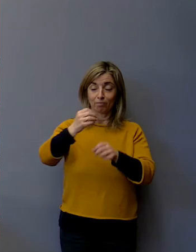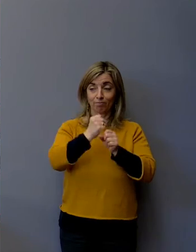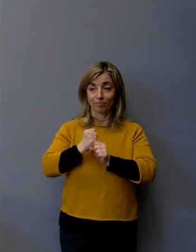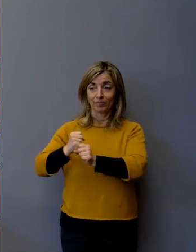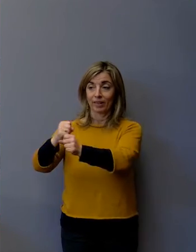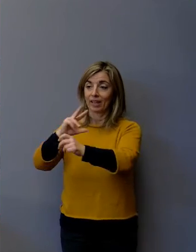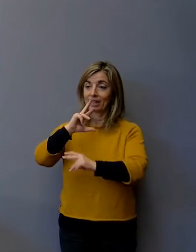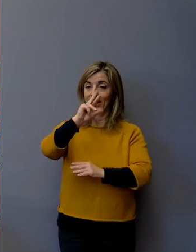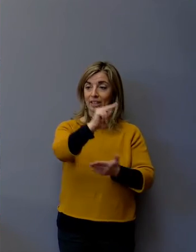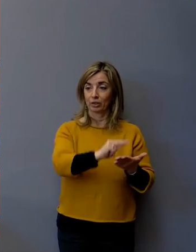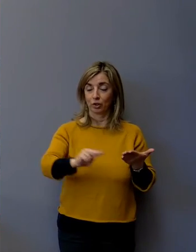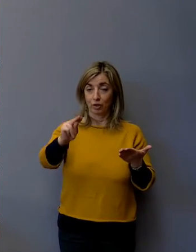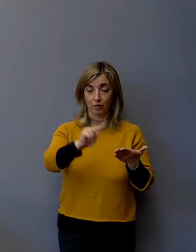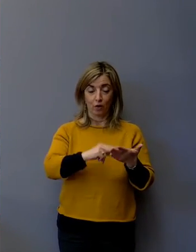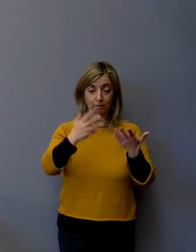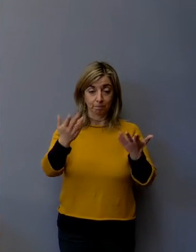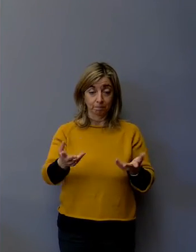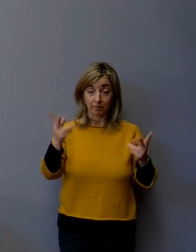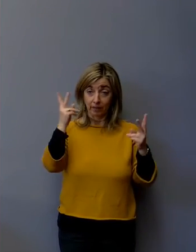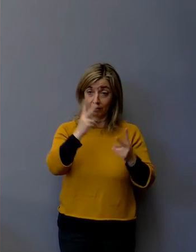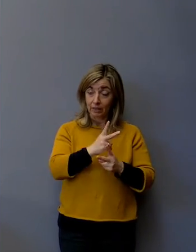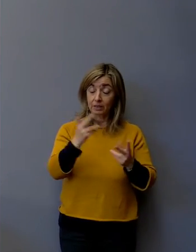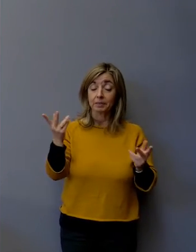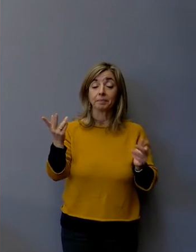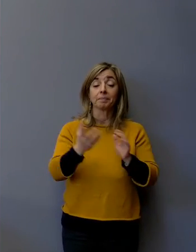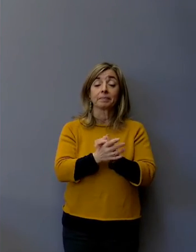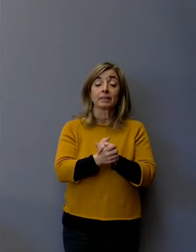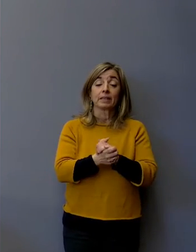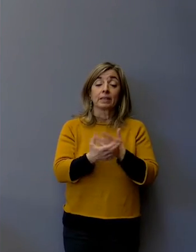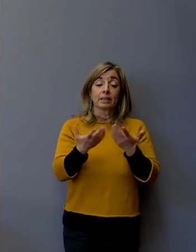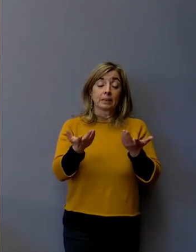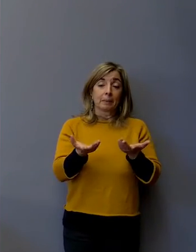ma devo dire che per quanto riguarda la